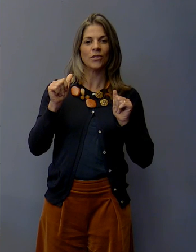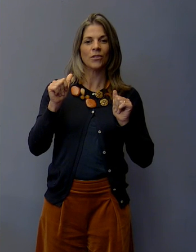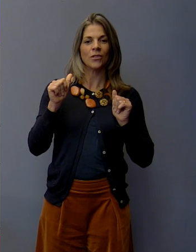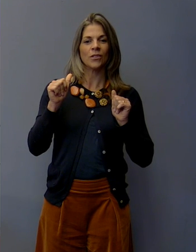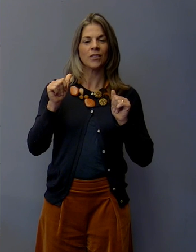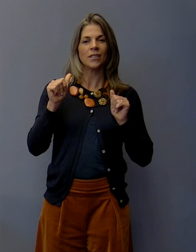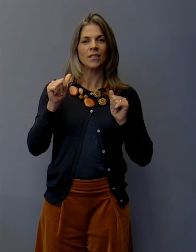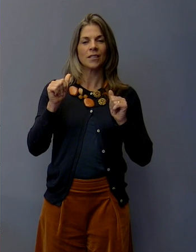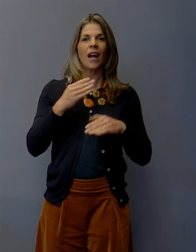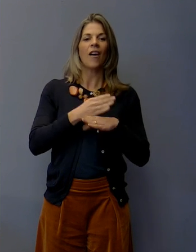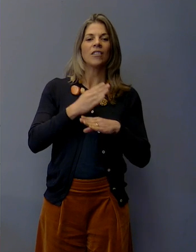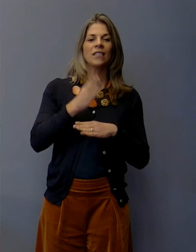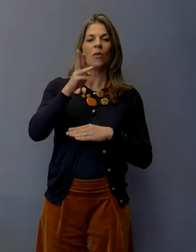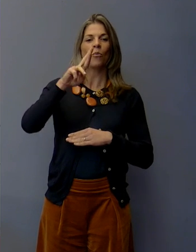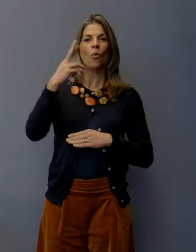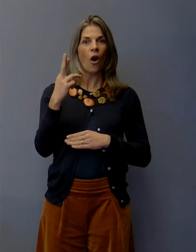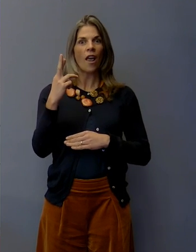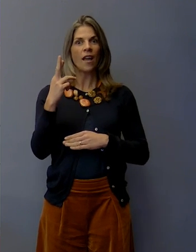consigliera bruccoleri